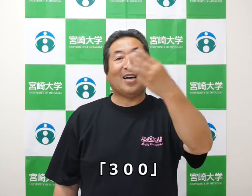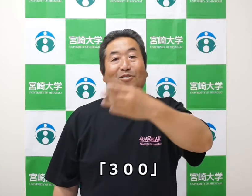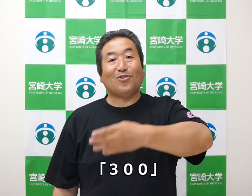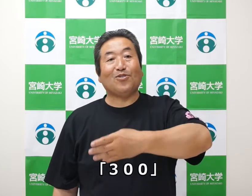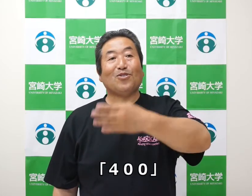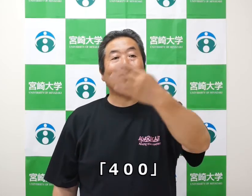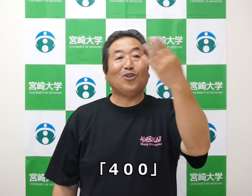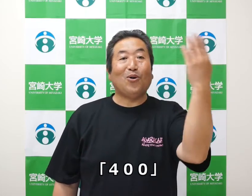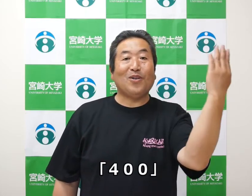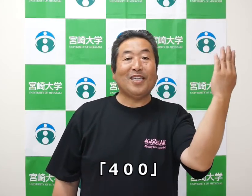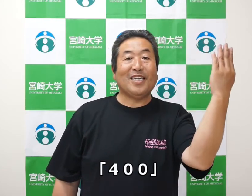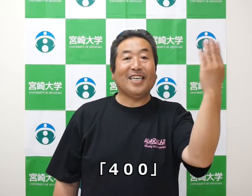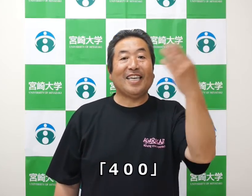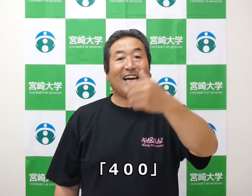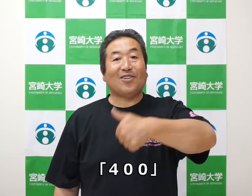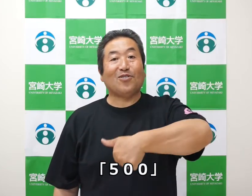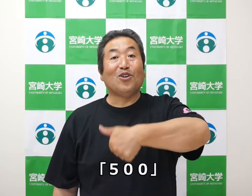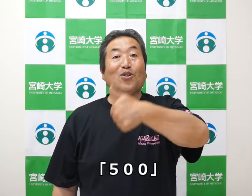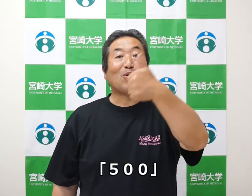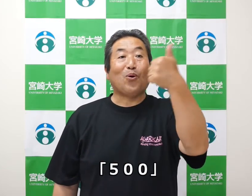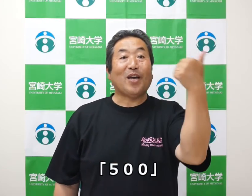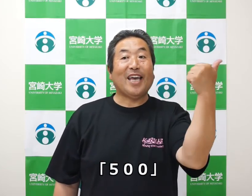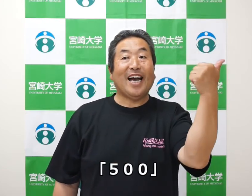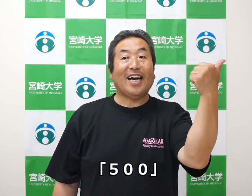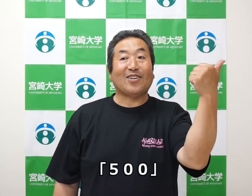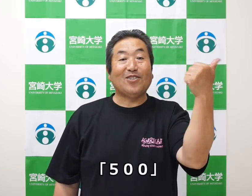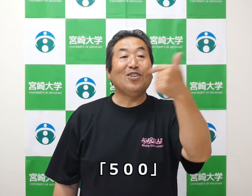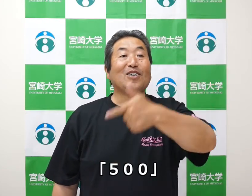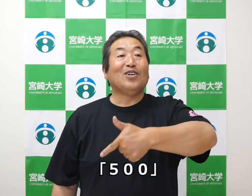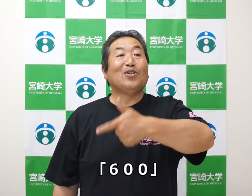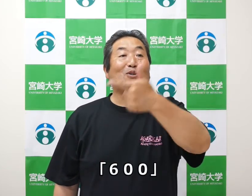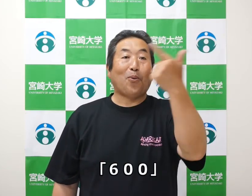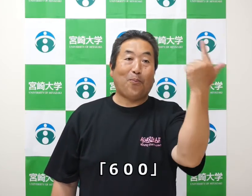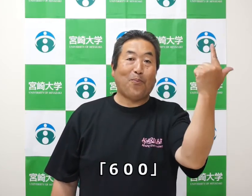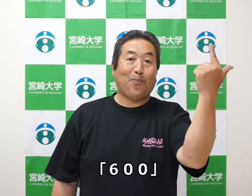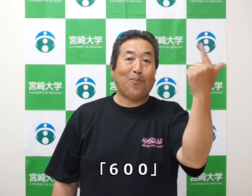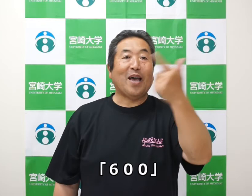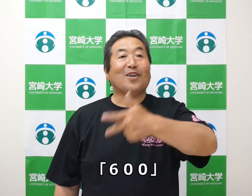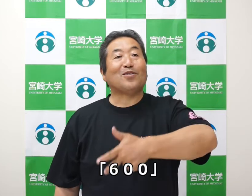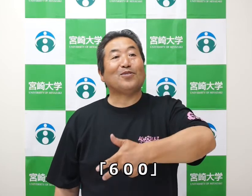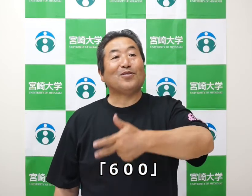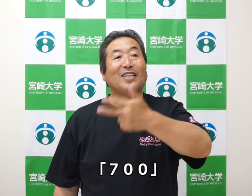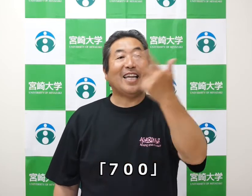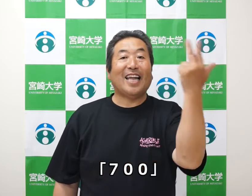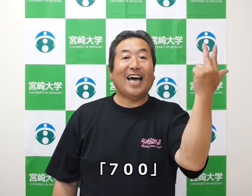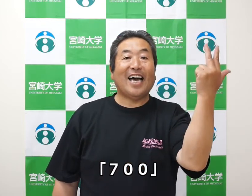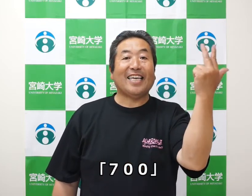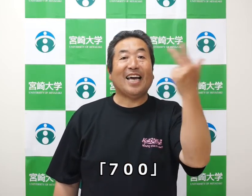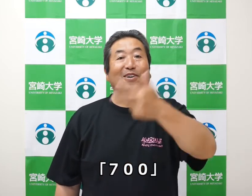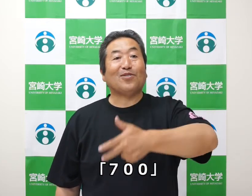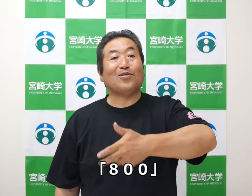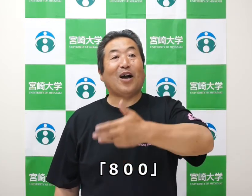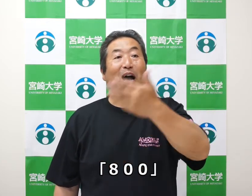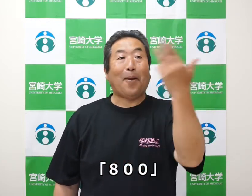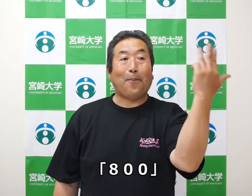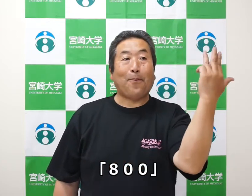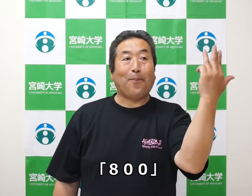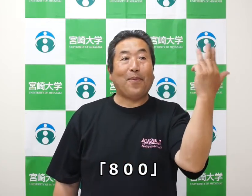300、400、500、600、700、